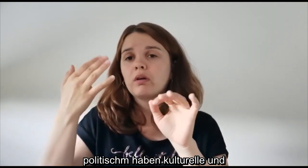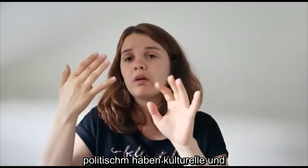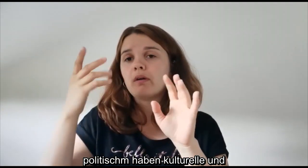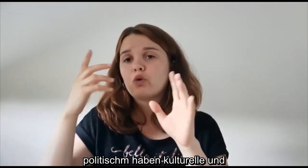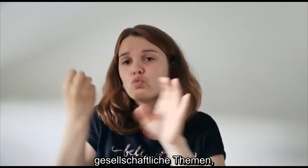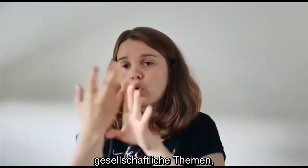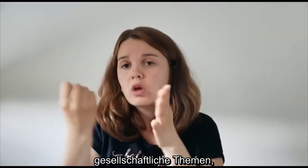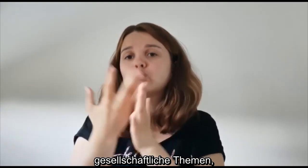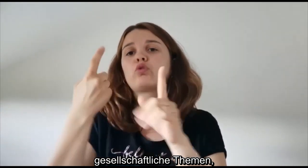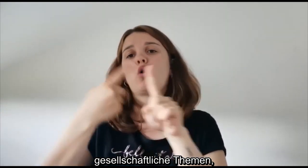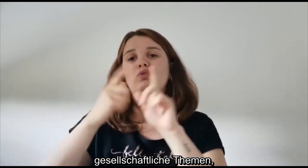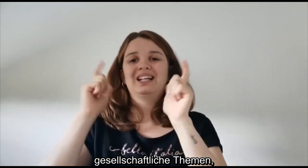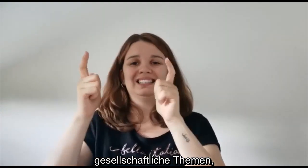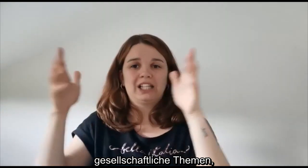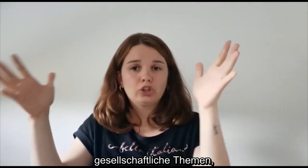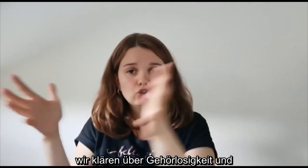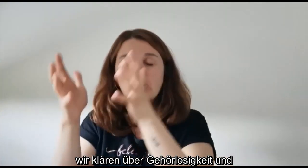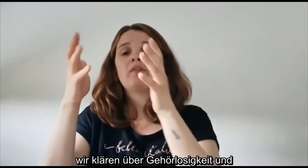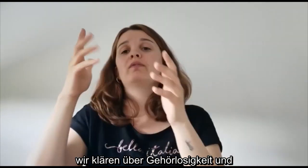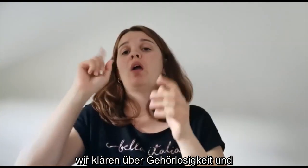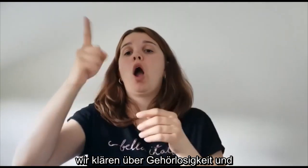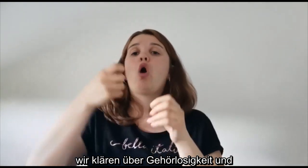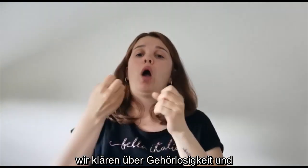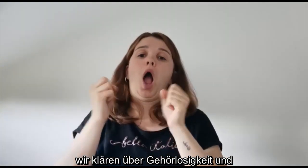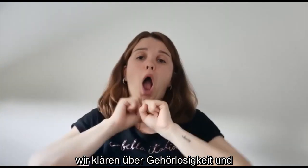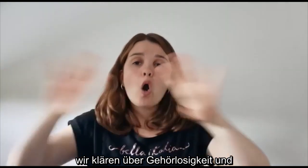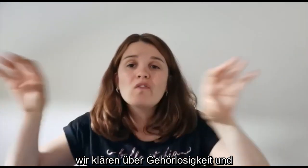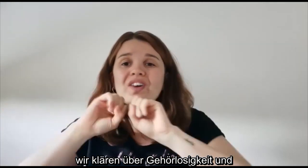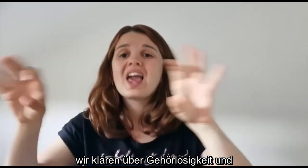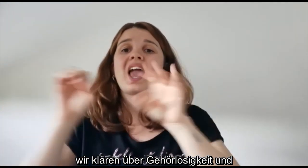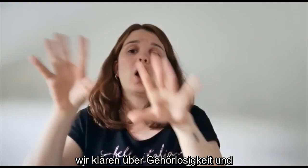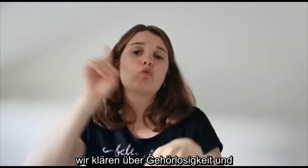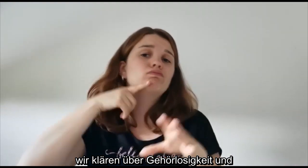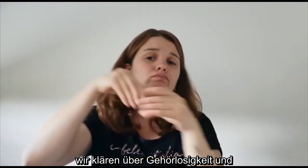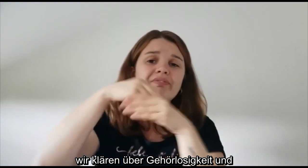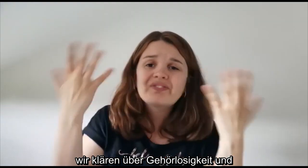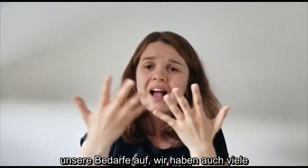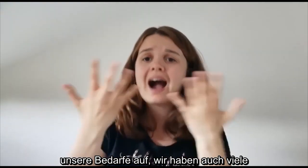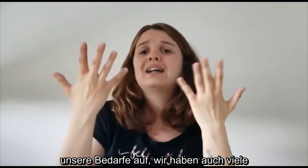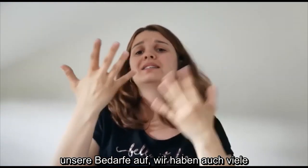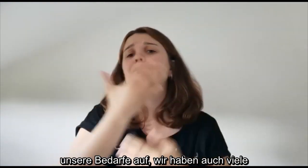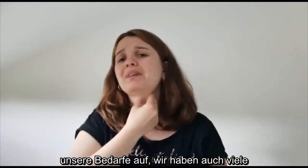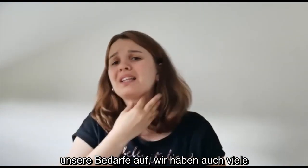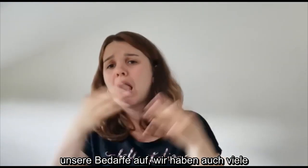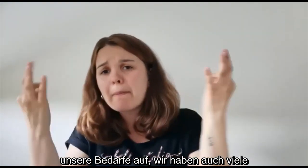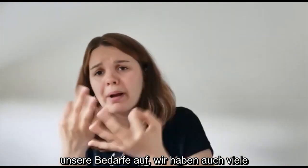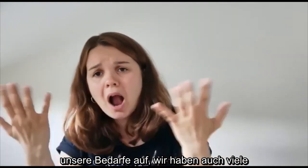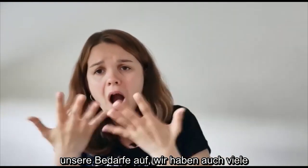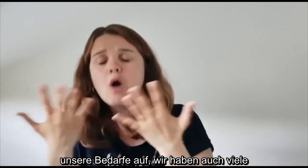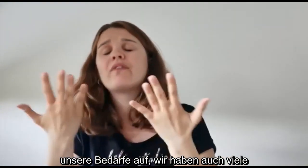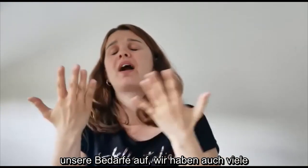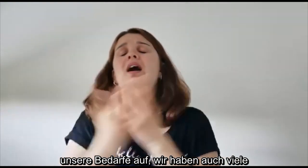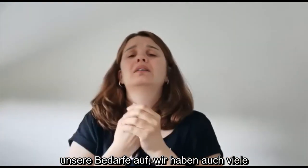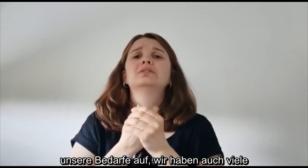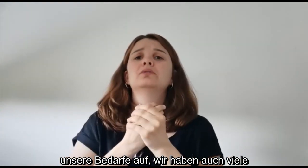haben kulturelle und gesellschaftliche Themen Wir klären über Gehörlosigkeit und unsere Bedarfe auf